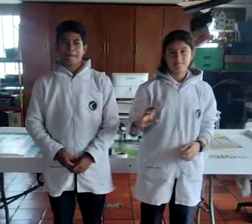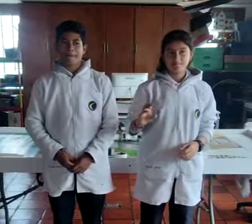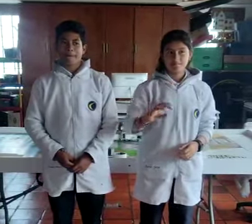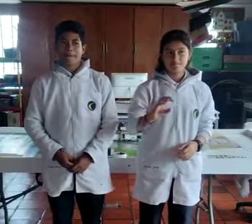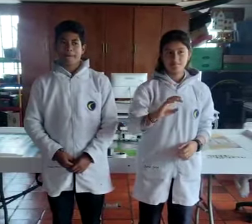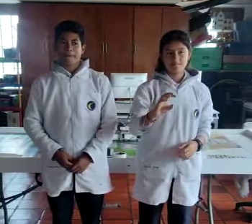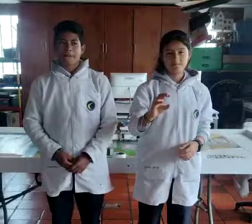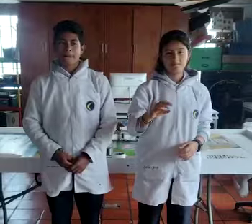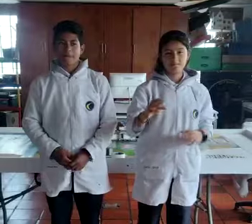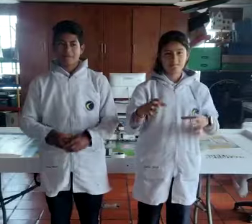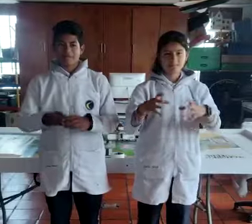Hamburguesa.